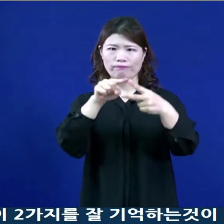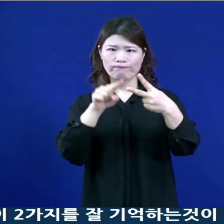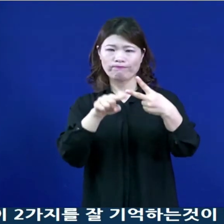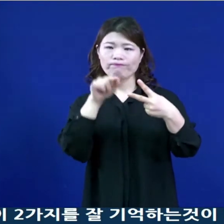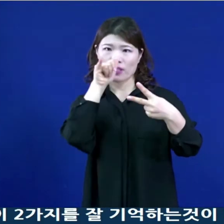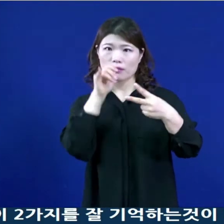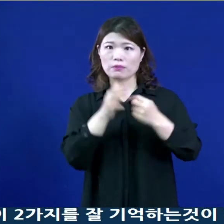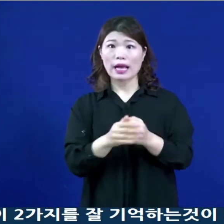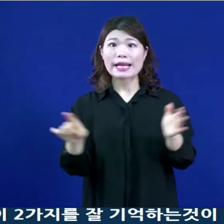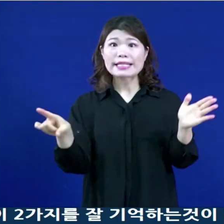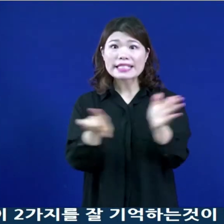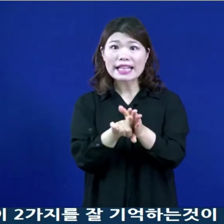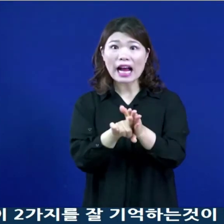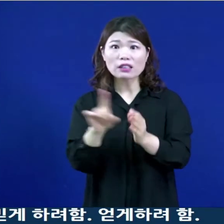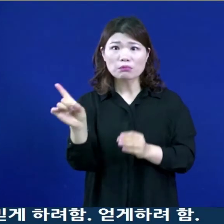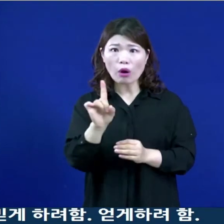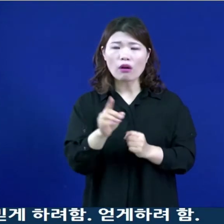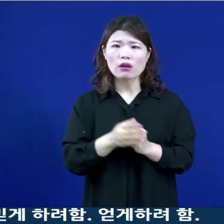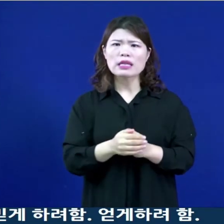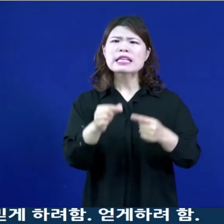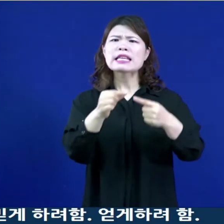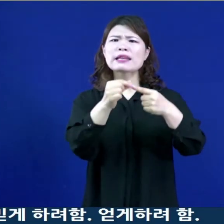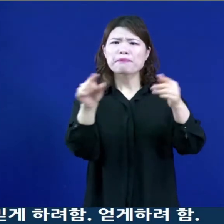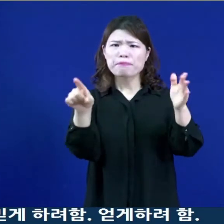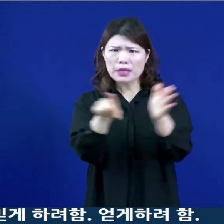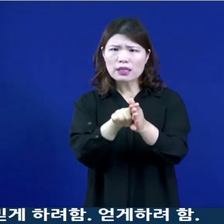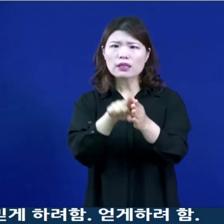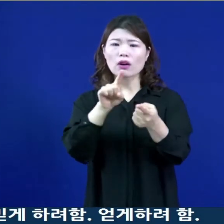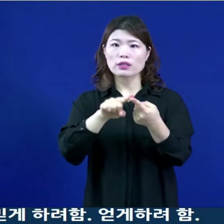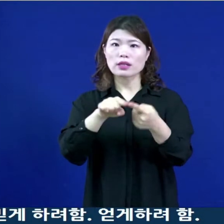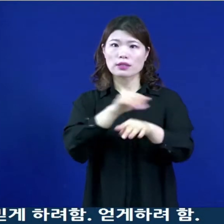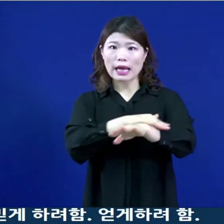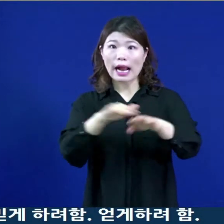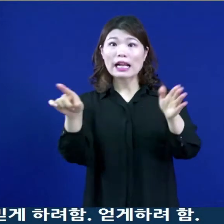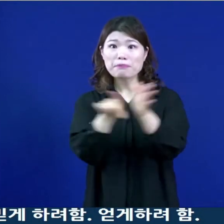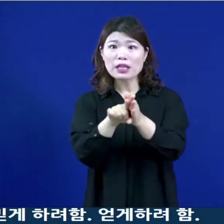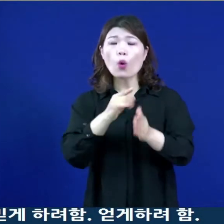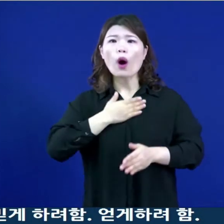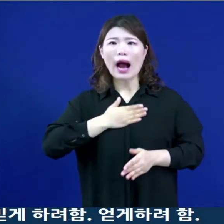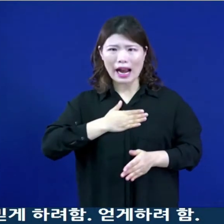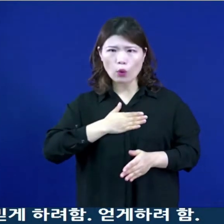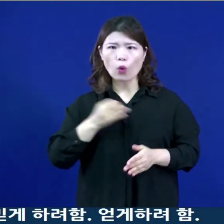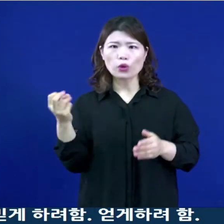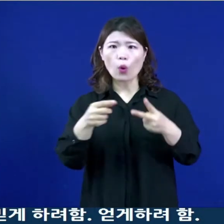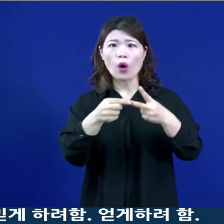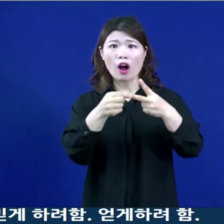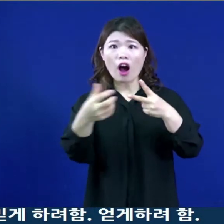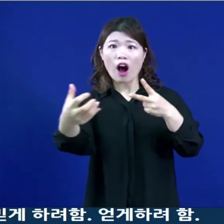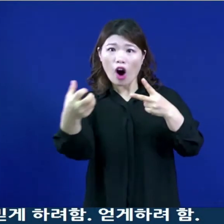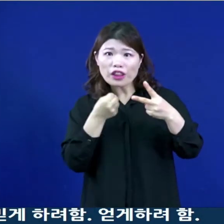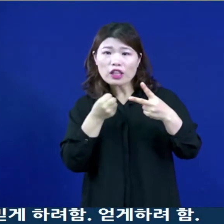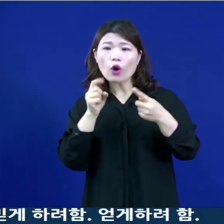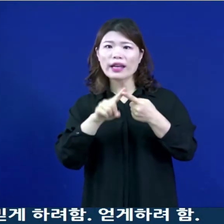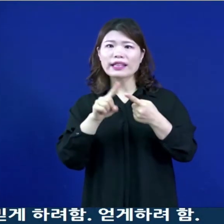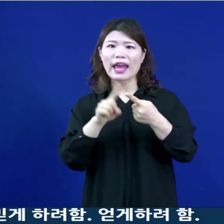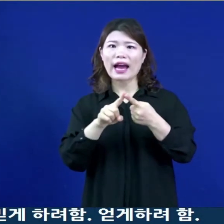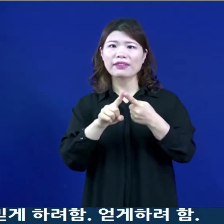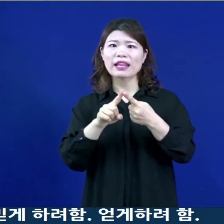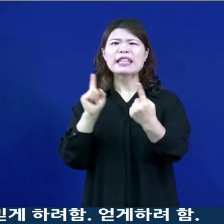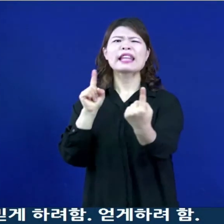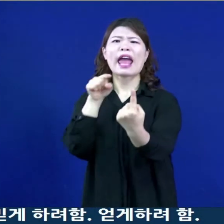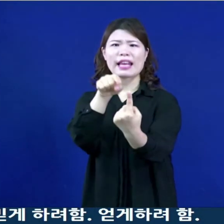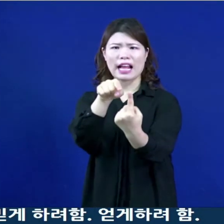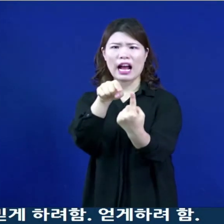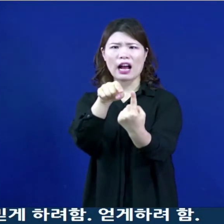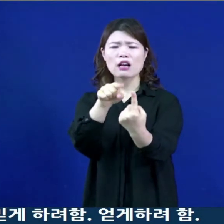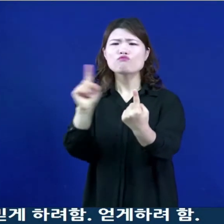신앙의 진수는 믿는 것을 잘 믿고 알며 얻는 것의 대상이 무엇인지를 알고